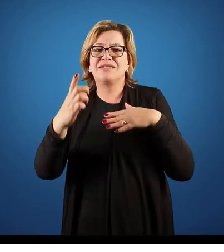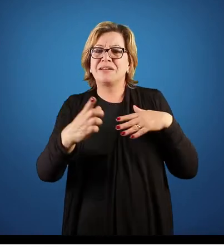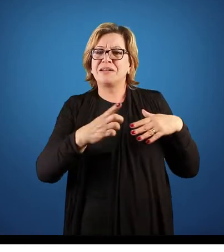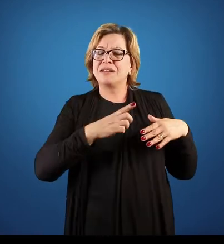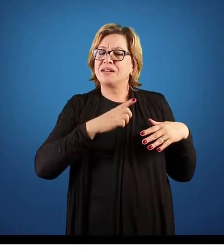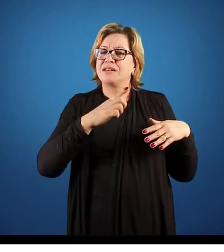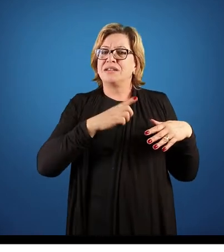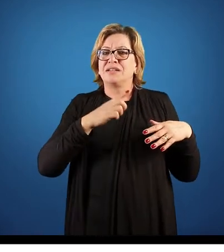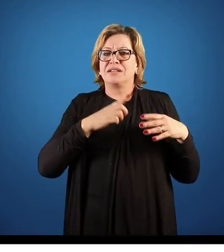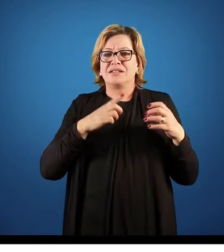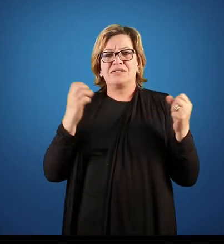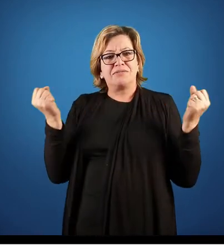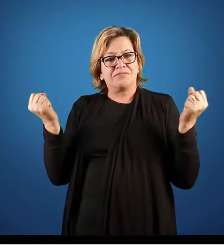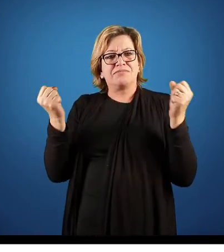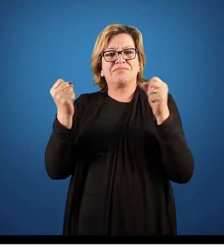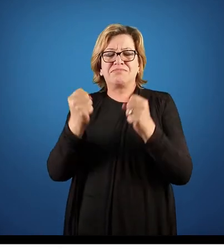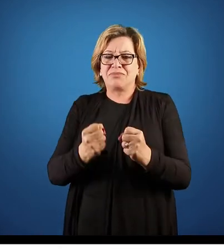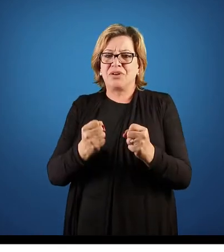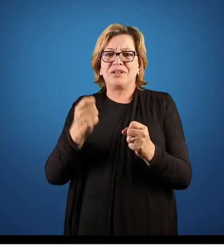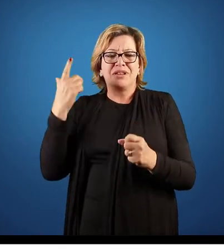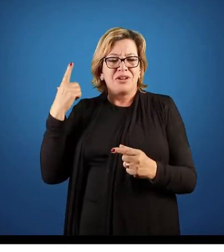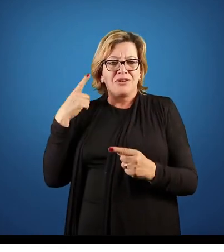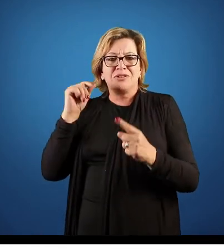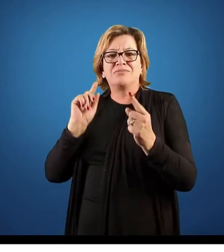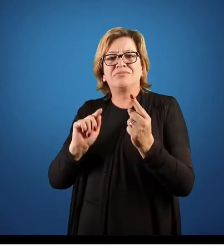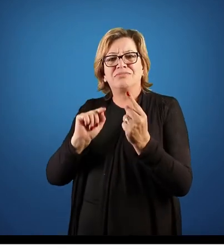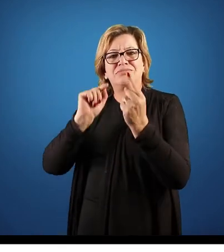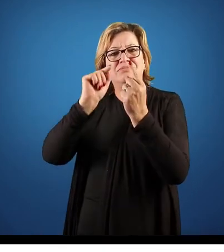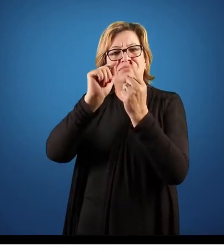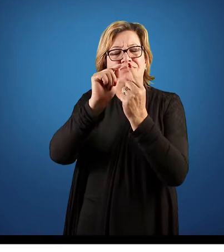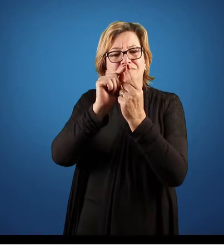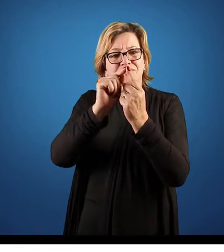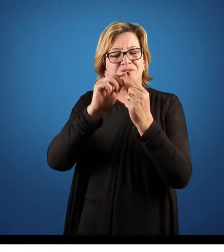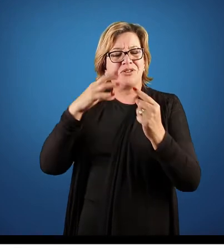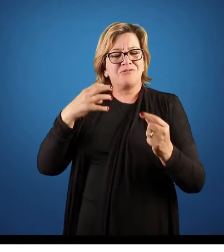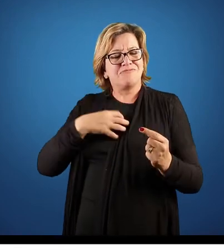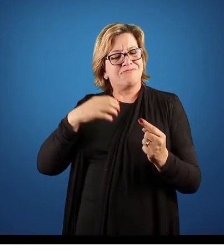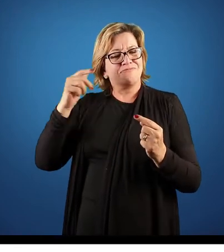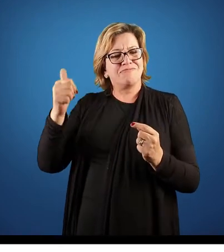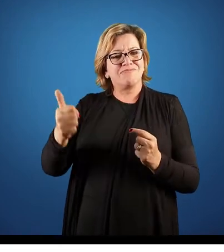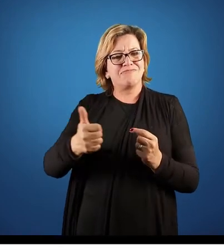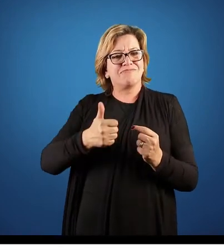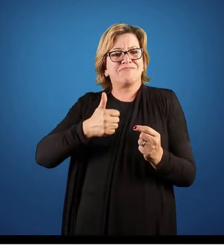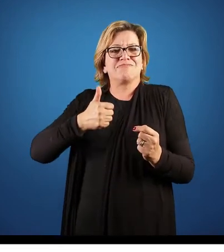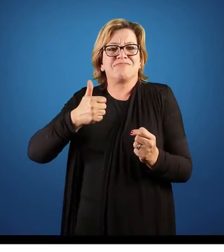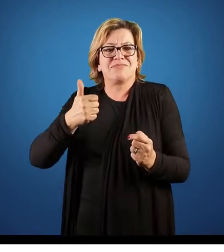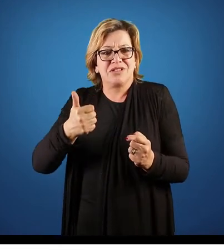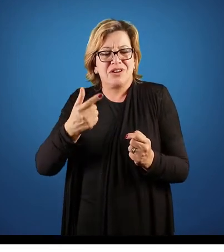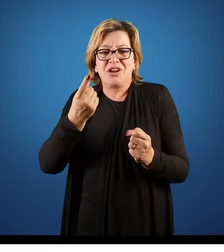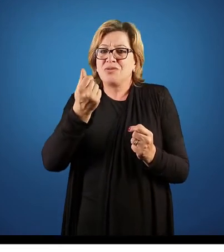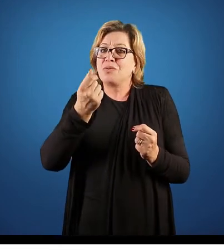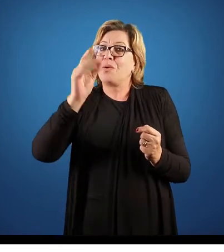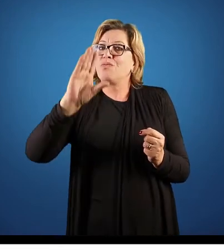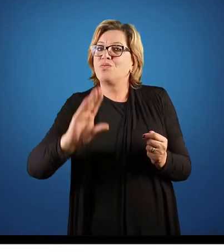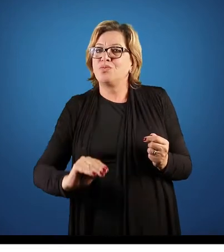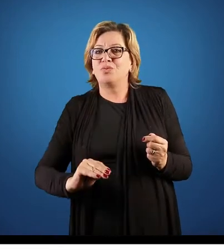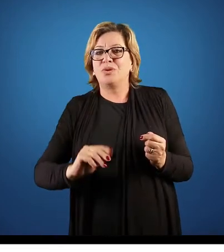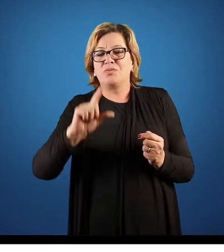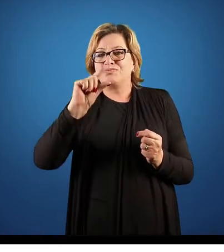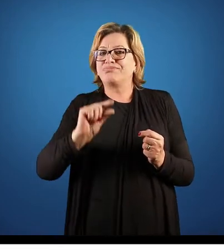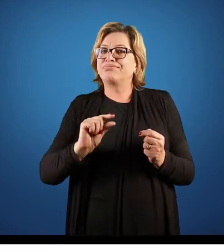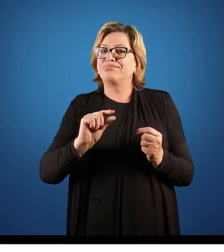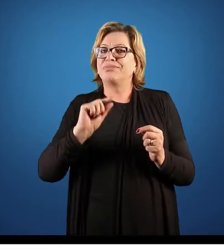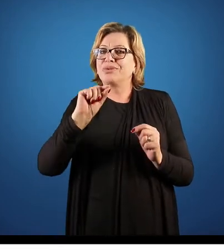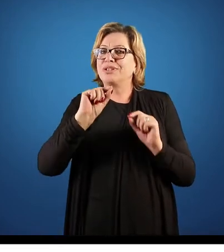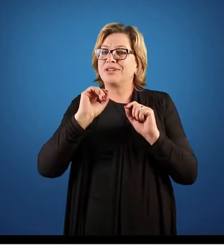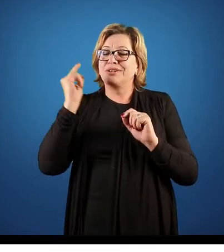a possibilidade de atingir seus objetivos da melhor forma possível ao menor custo nem que é o que realmente interessa nem para